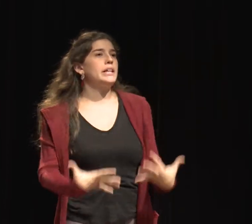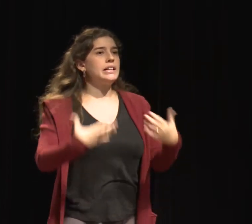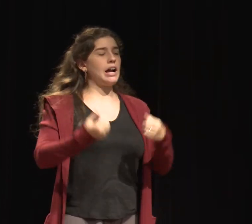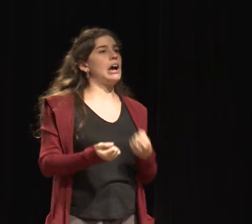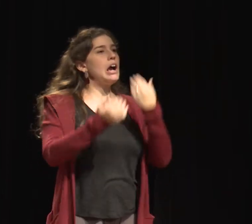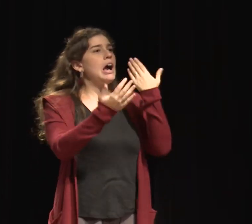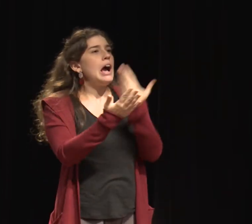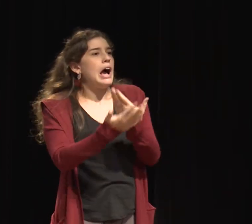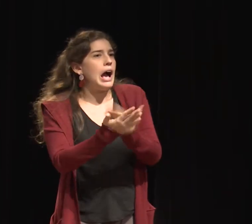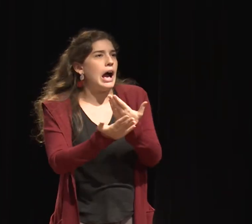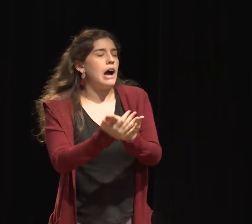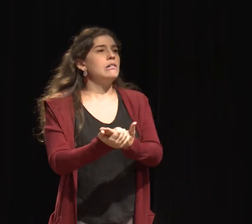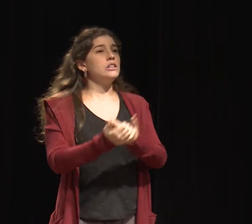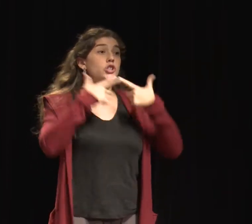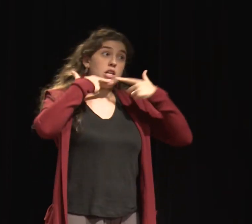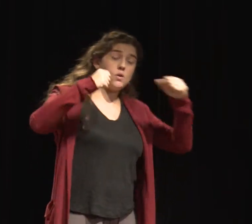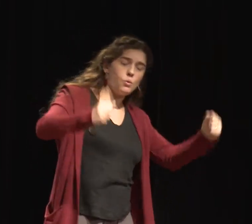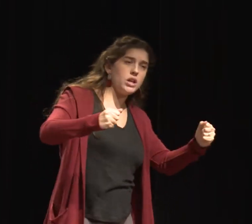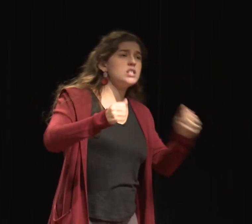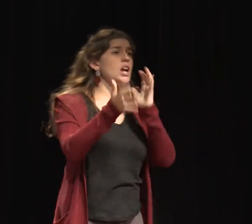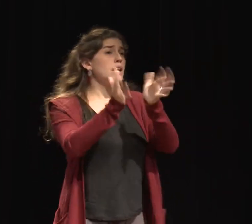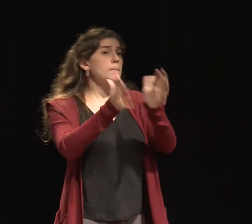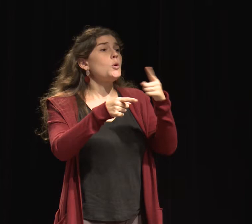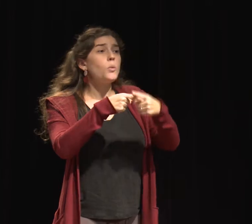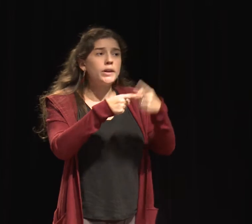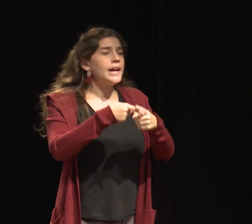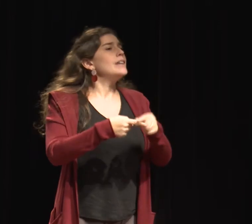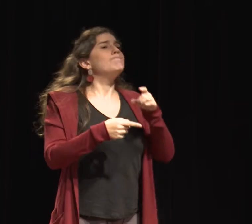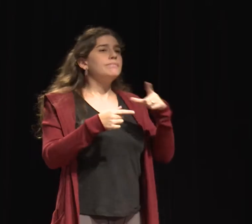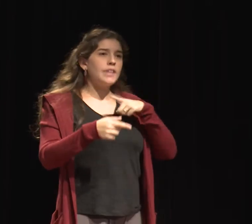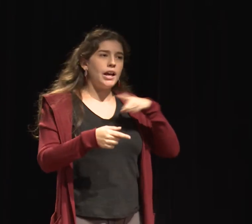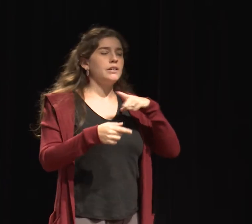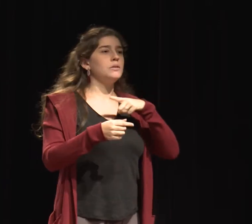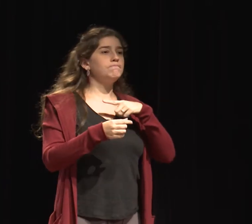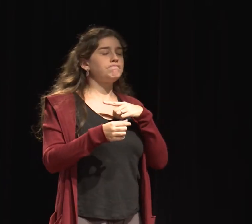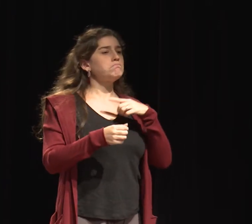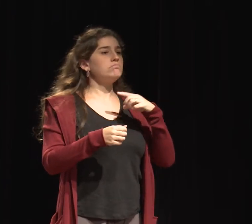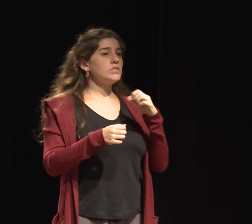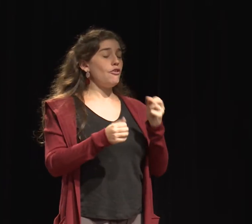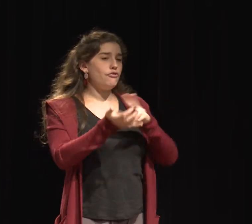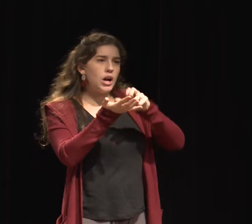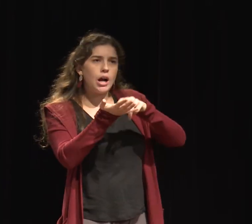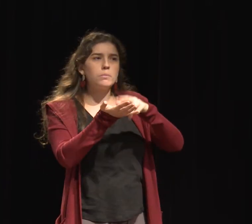eu consegui explicar, né, na aula de linguística, em língua de sinais, porque